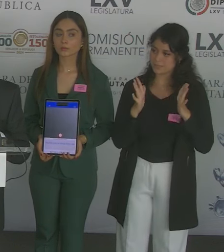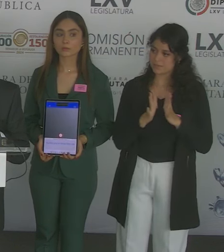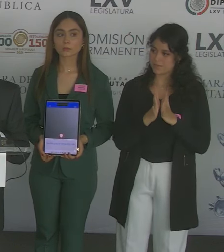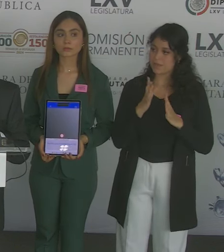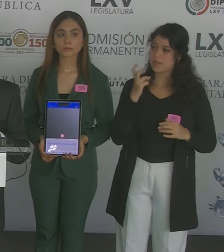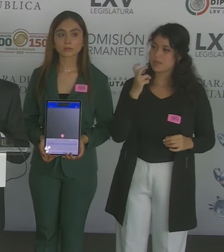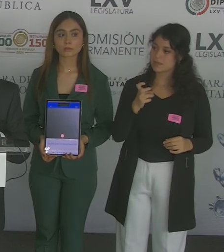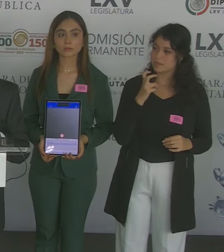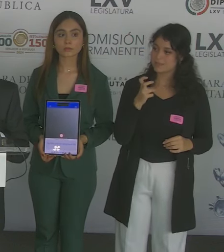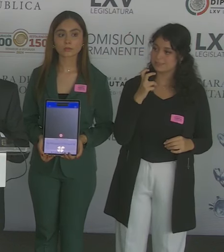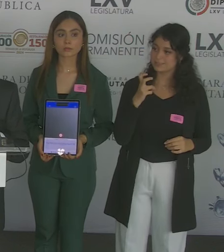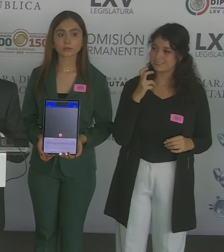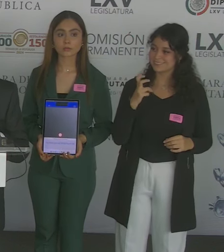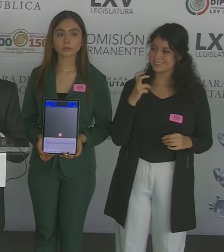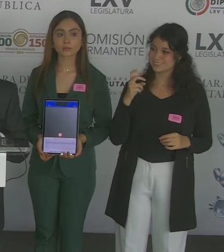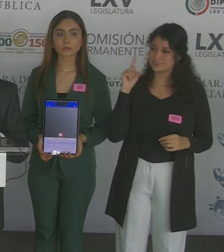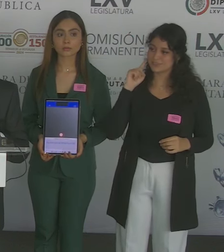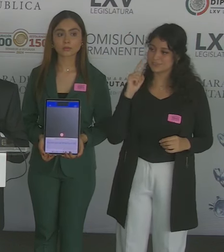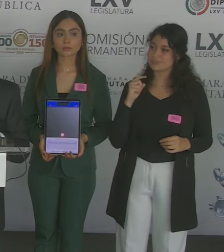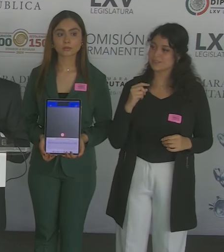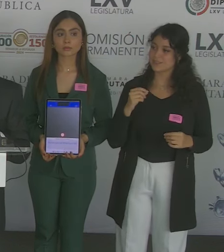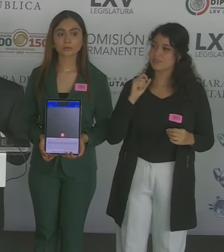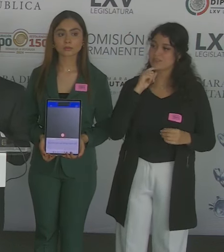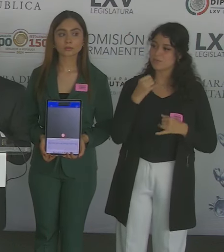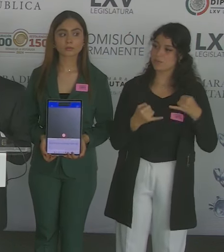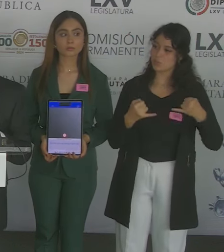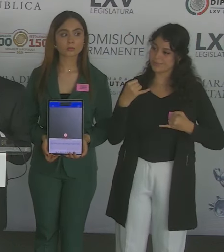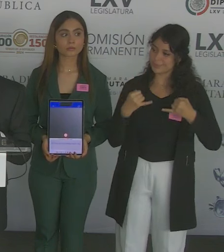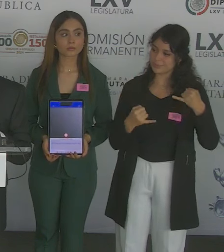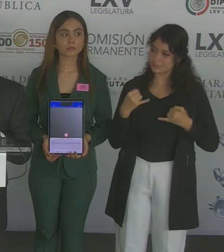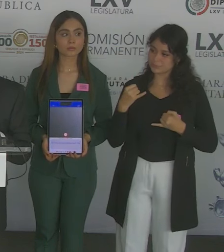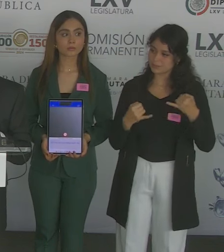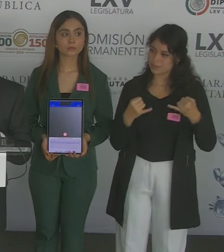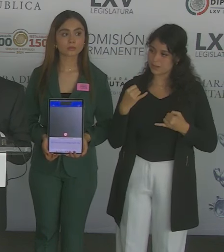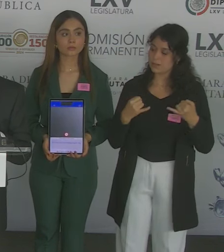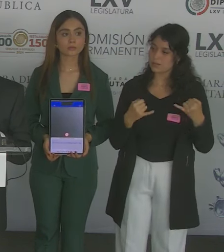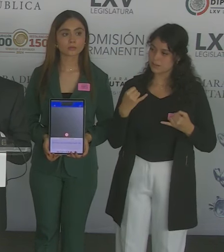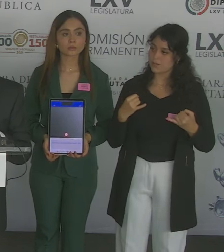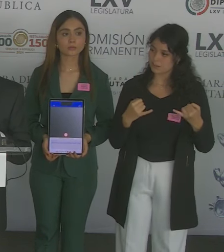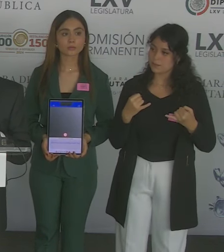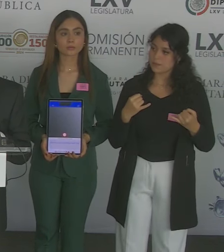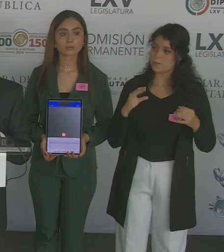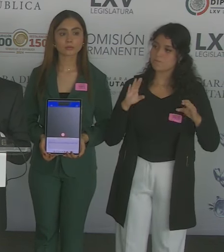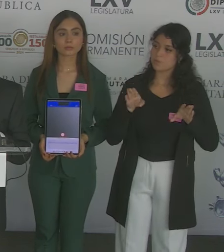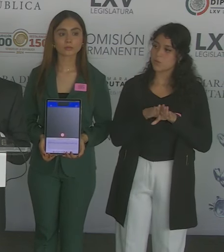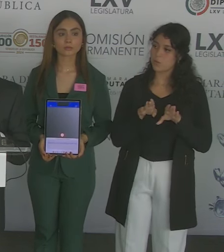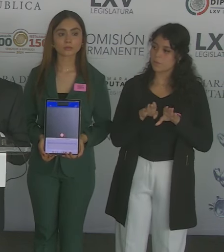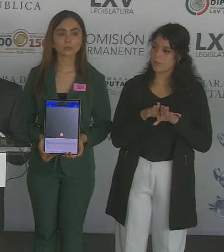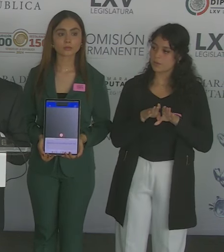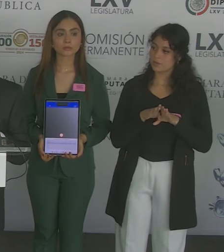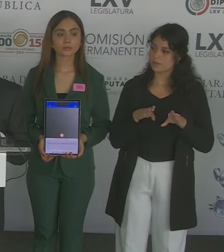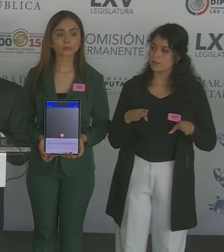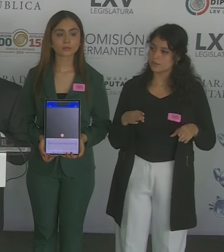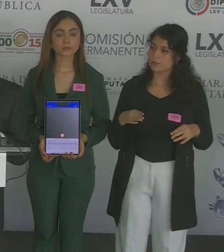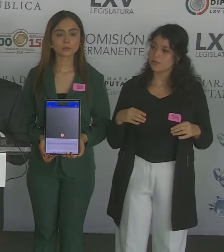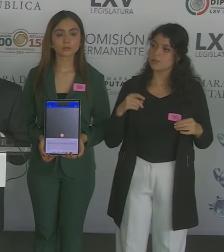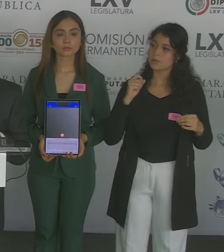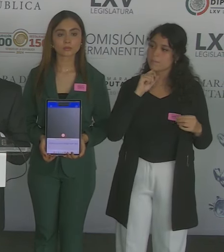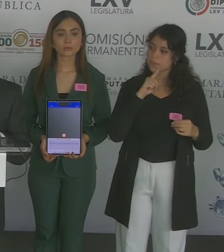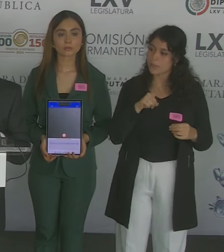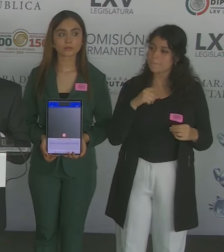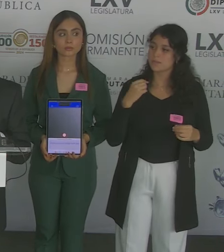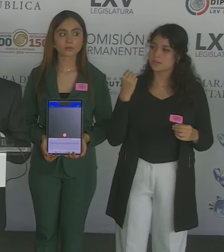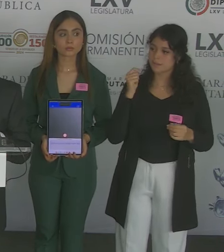selección de juzgadoras y juzgadores es otro avance son dos puntos que habíamos dejado planteados y que dejamos por